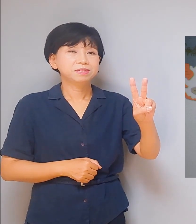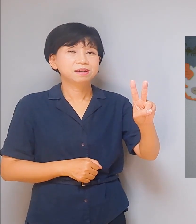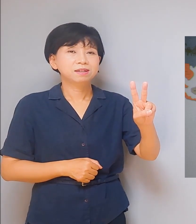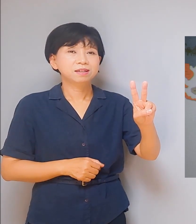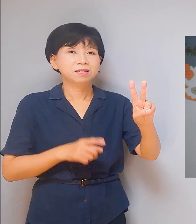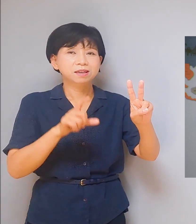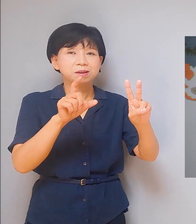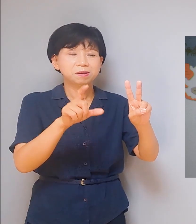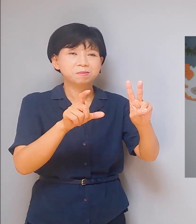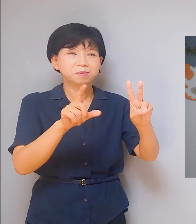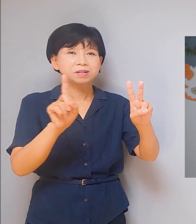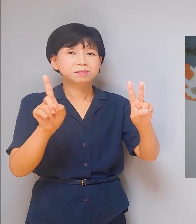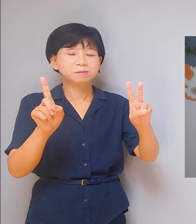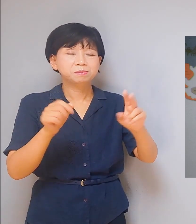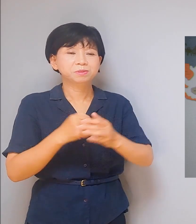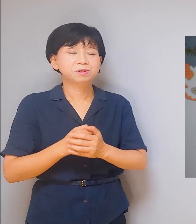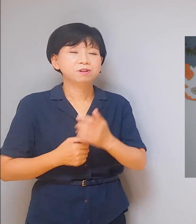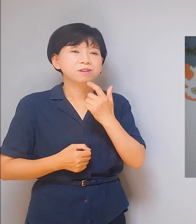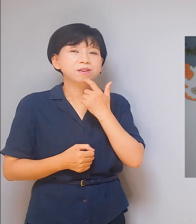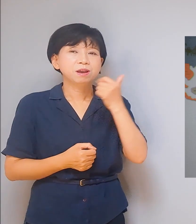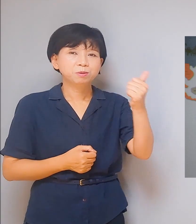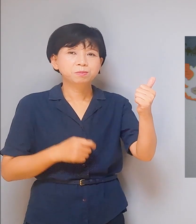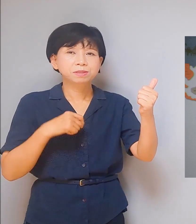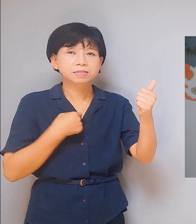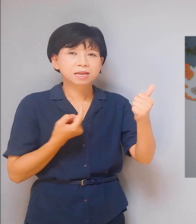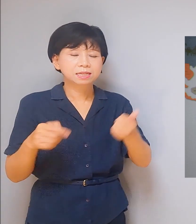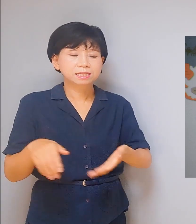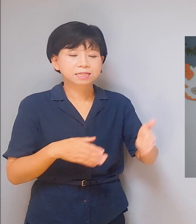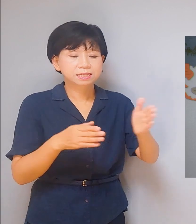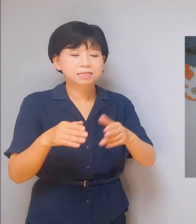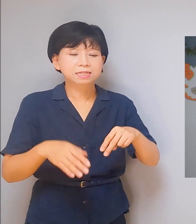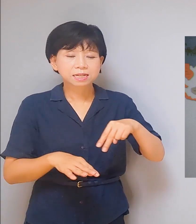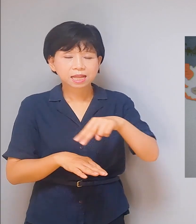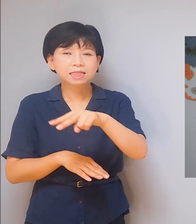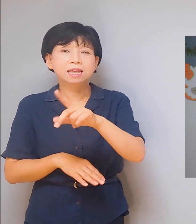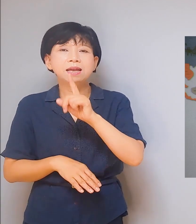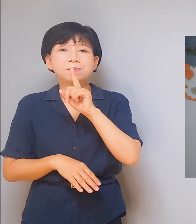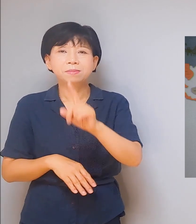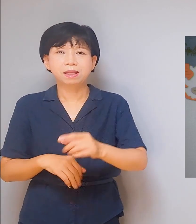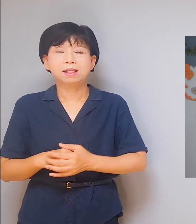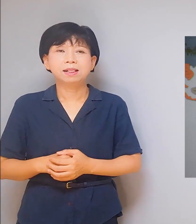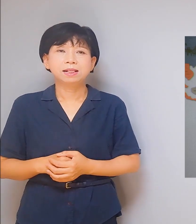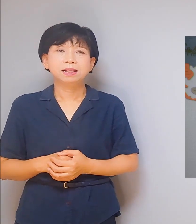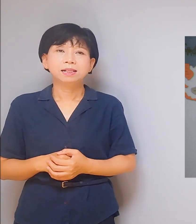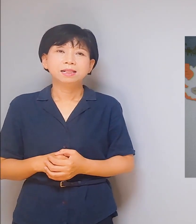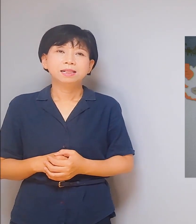들어가면서 1절서부터 그런 말씀이 나와 있는 거예요. 그런데 잘 보시면,